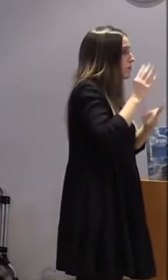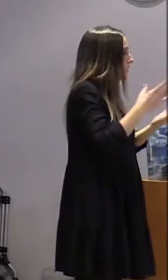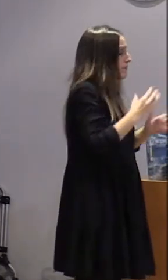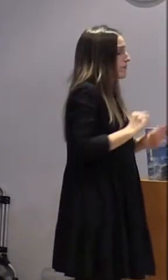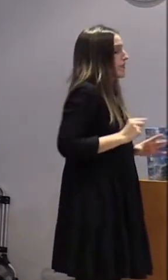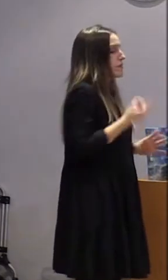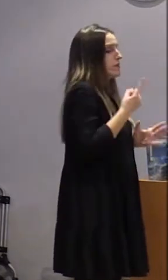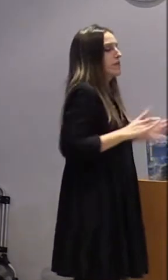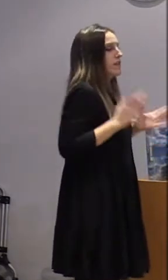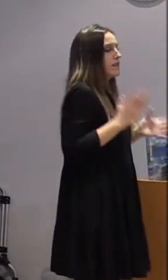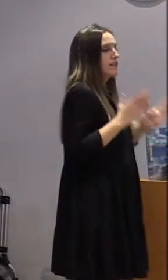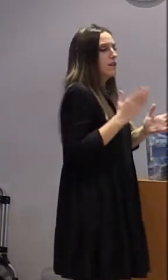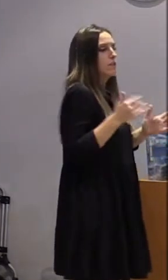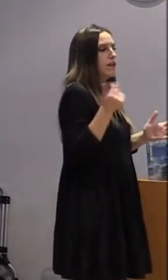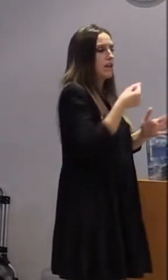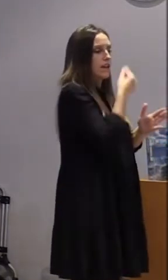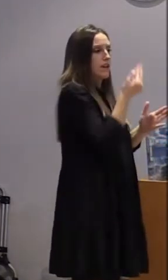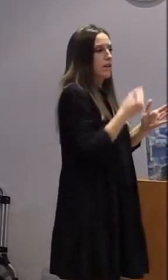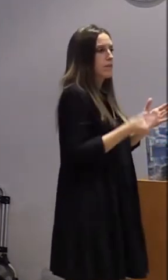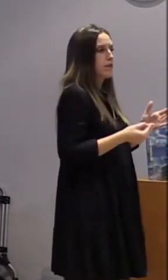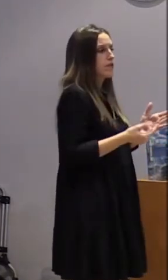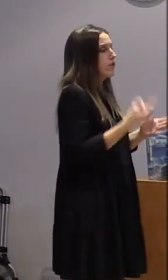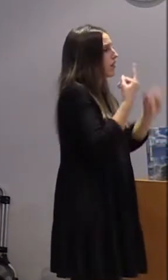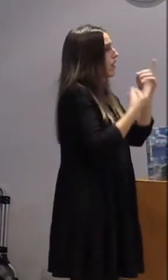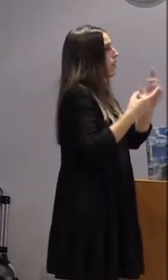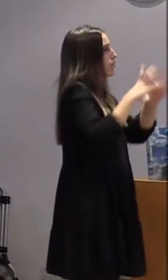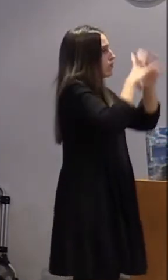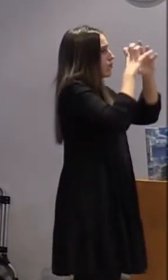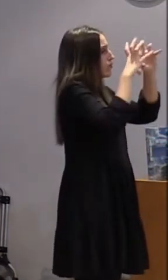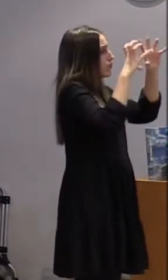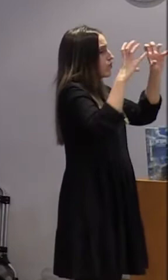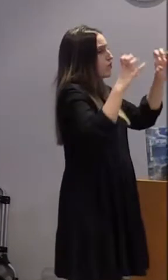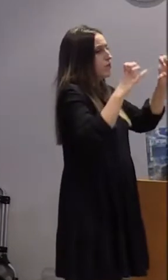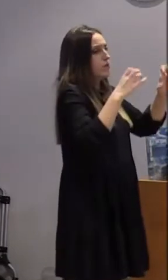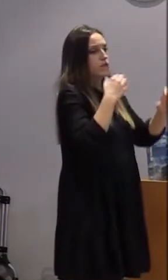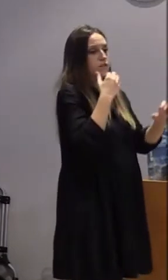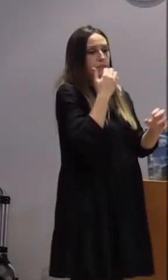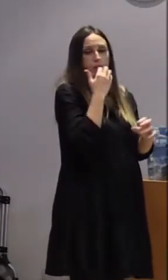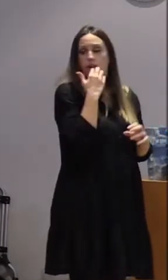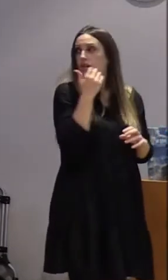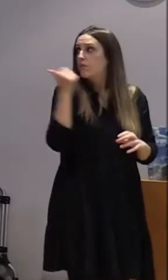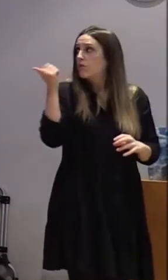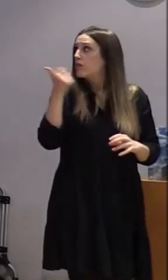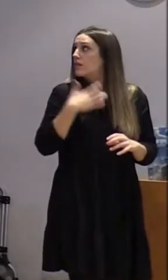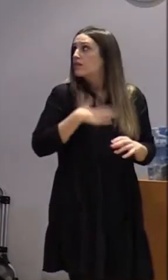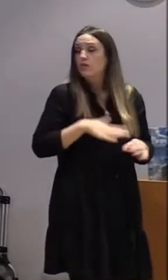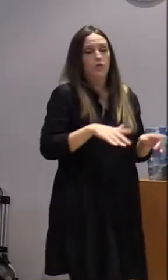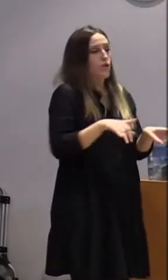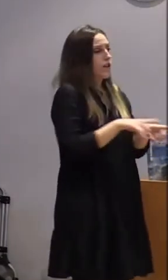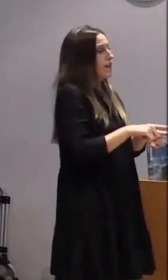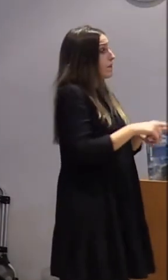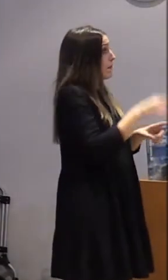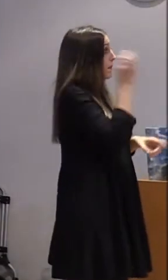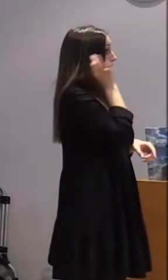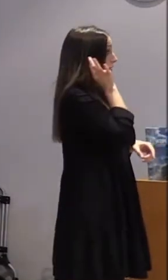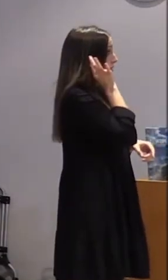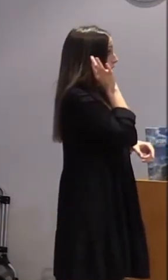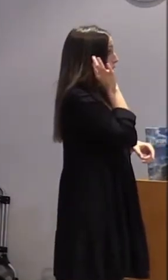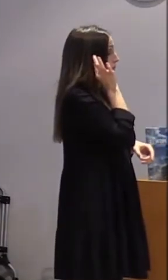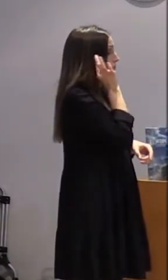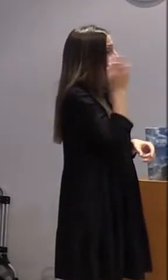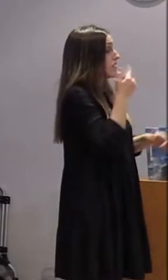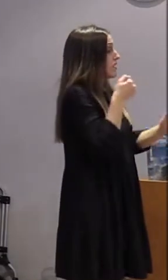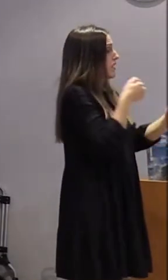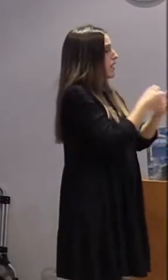etapa, pues él pintó en algunos cuadros nubes. Por ejemplo, la muchacha de Figueras es su hermana, está haciendo bolillos. Y ahí aparece en el